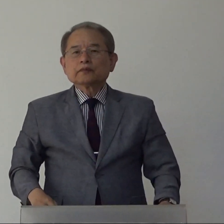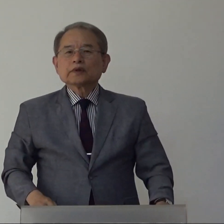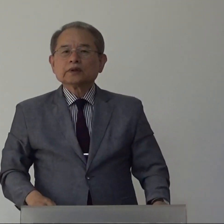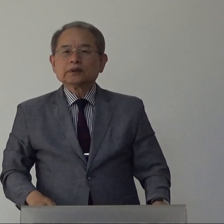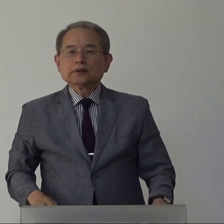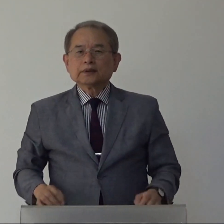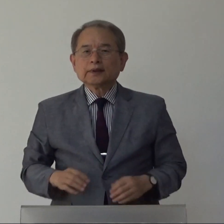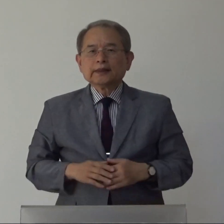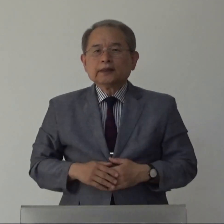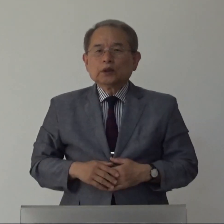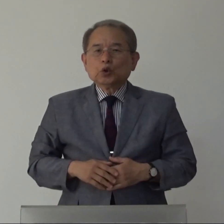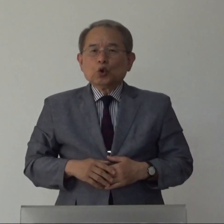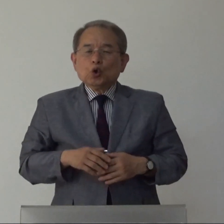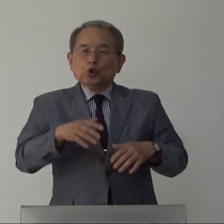우리는 일치를 이루어내어야 합니다.